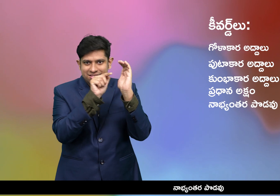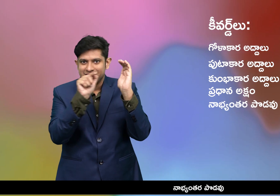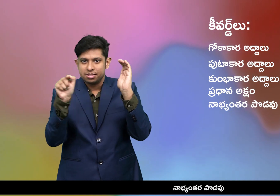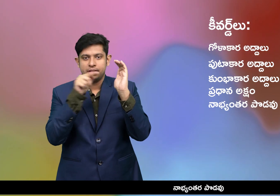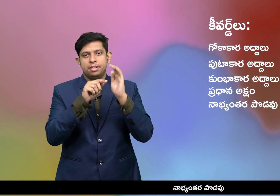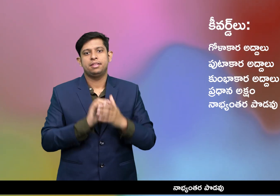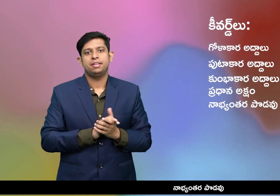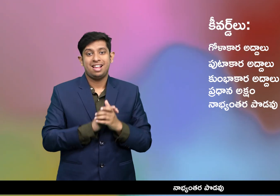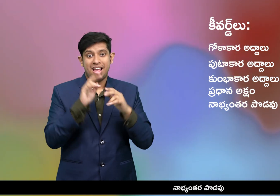నాభ్యంతర పొడవు,